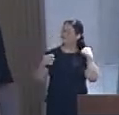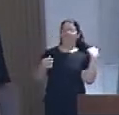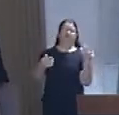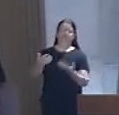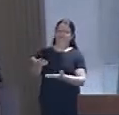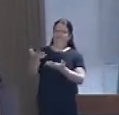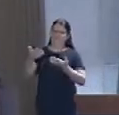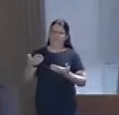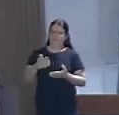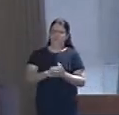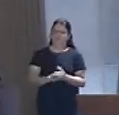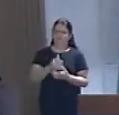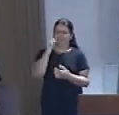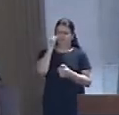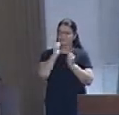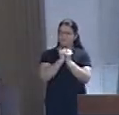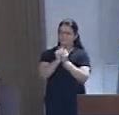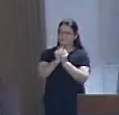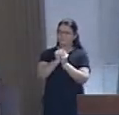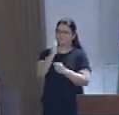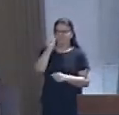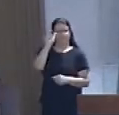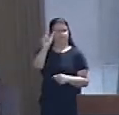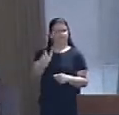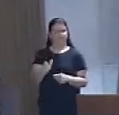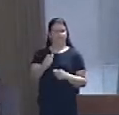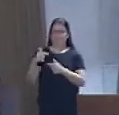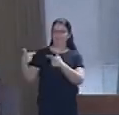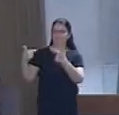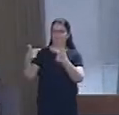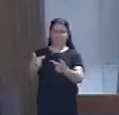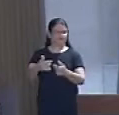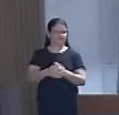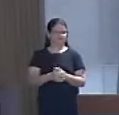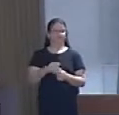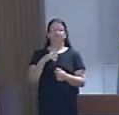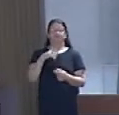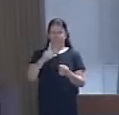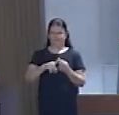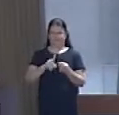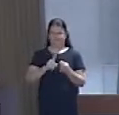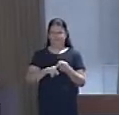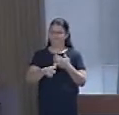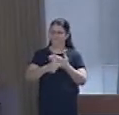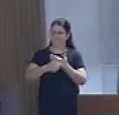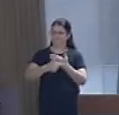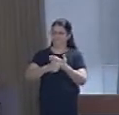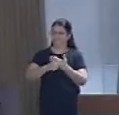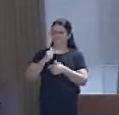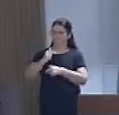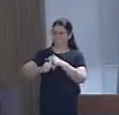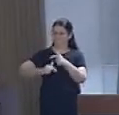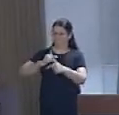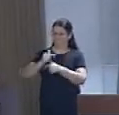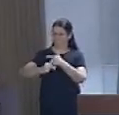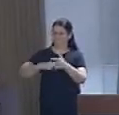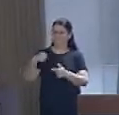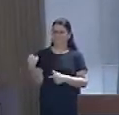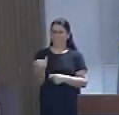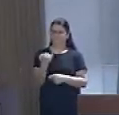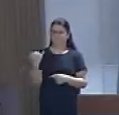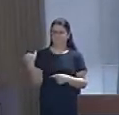Convidar uma companheira, mulher, lutadora, que tem também um papel muito